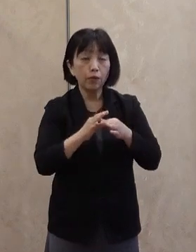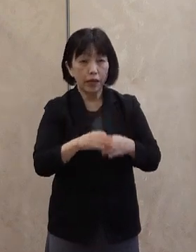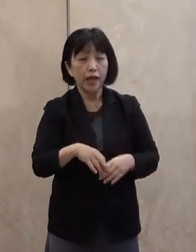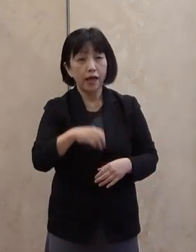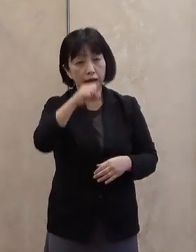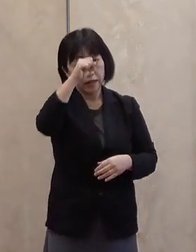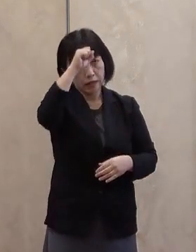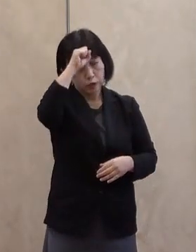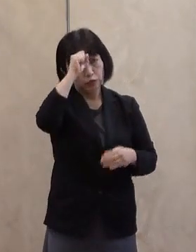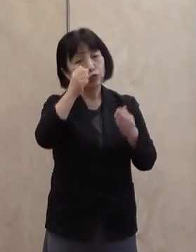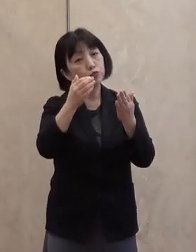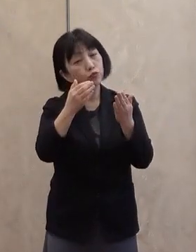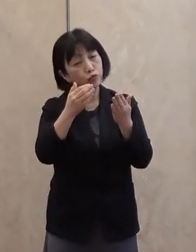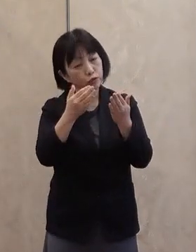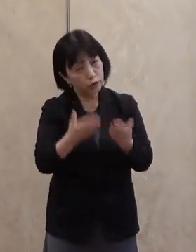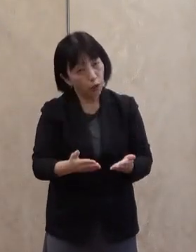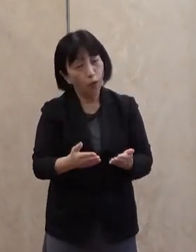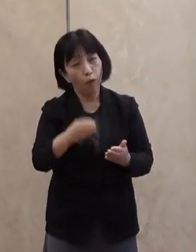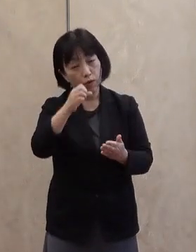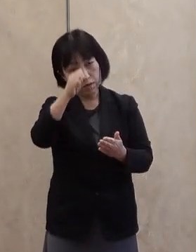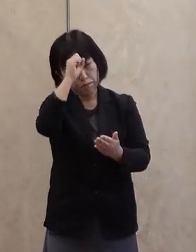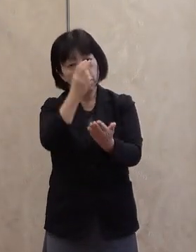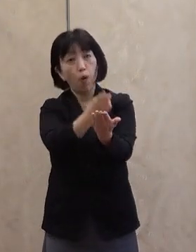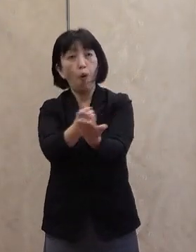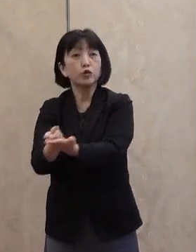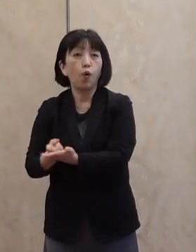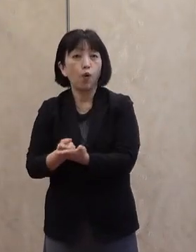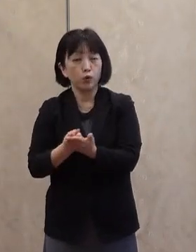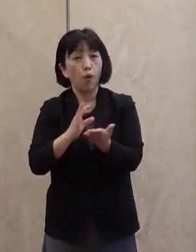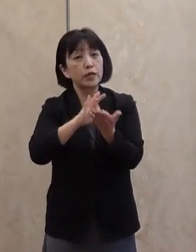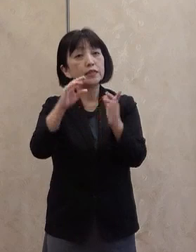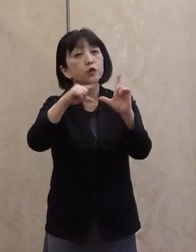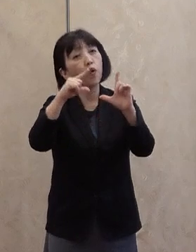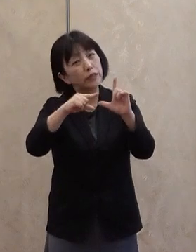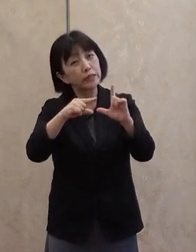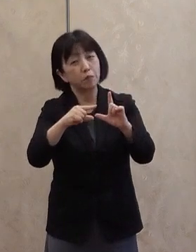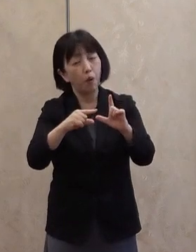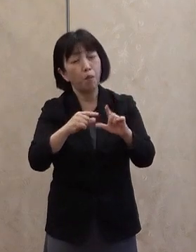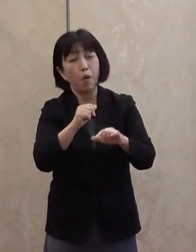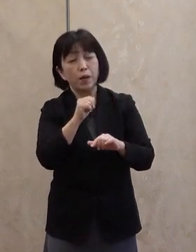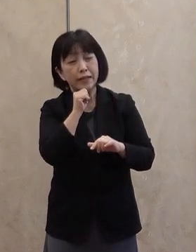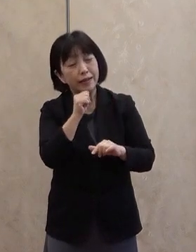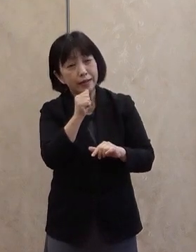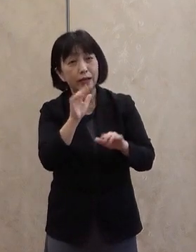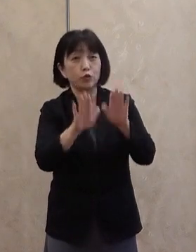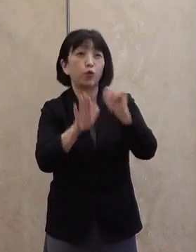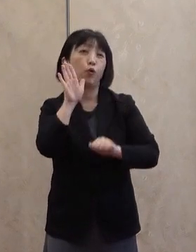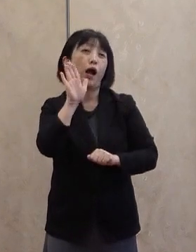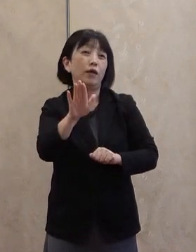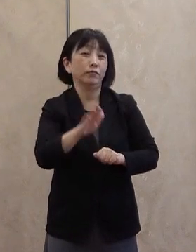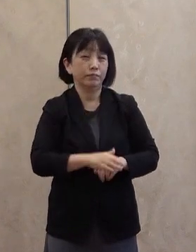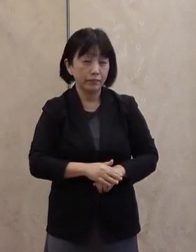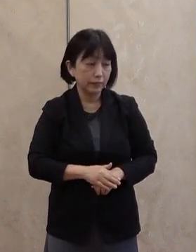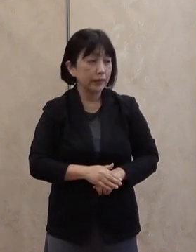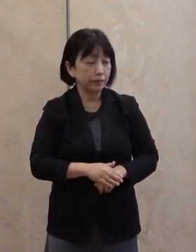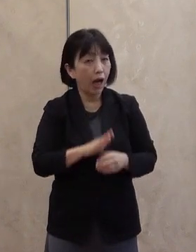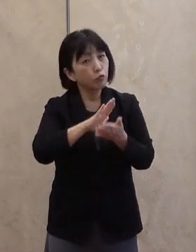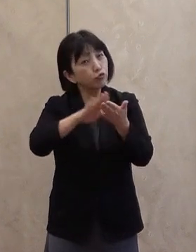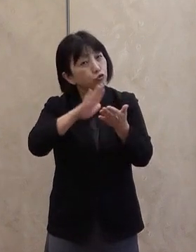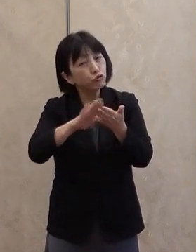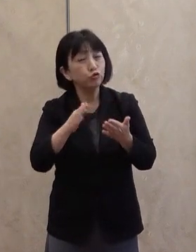病床使用率は非常に逼迫をしています。この薄いブルーのラインがこの重症病床の運用